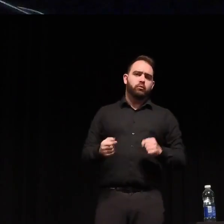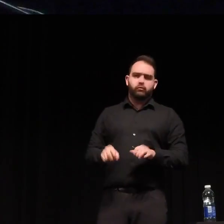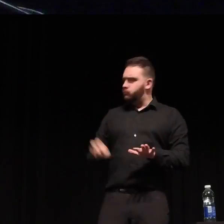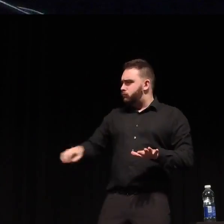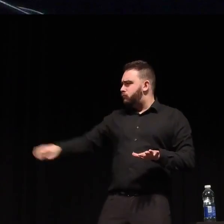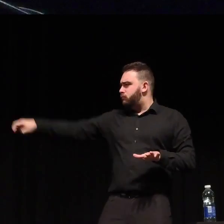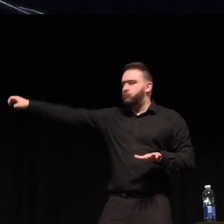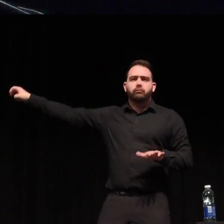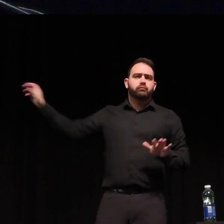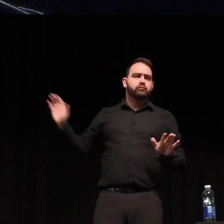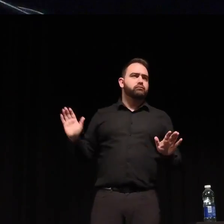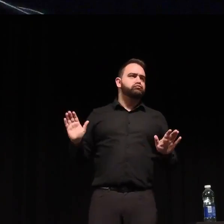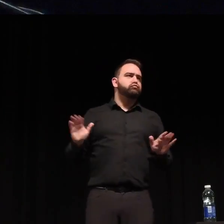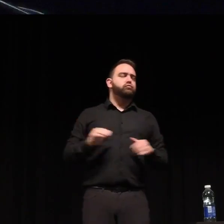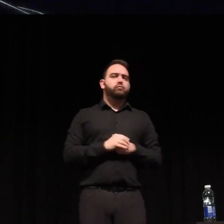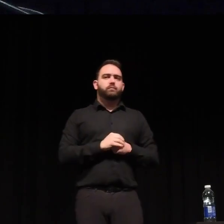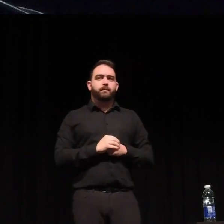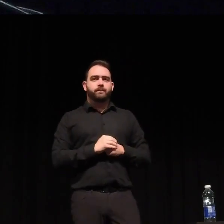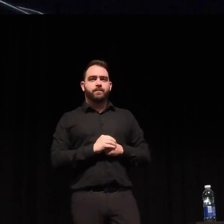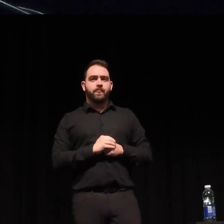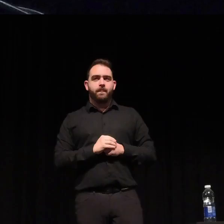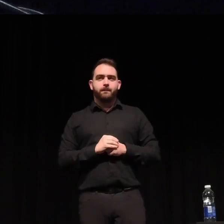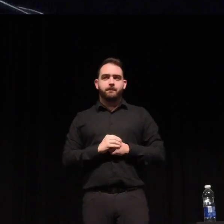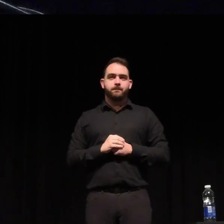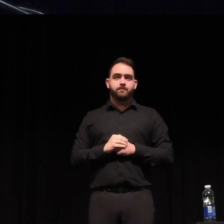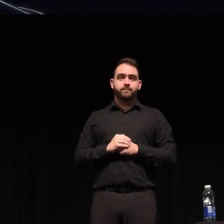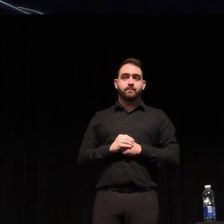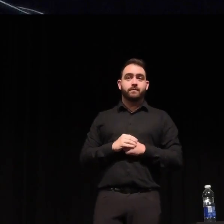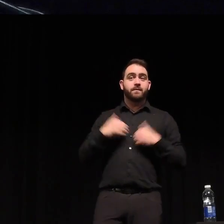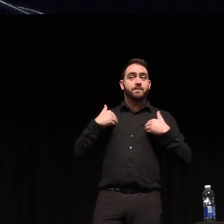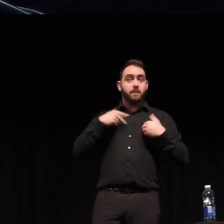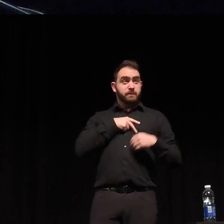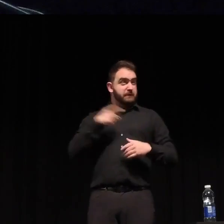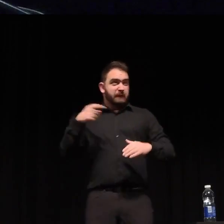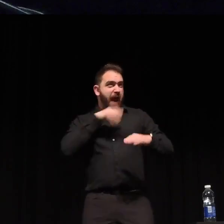habituellement, premièrement, je vais vous dire qu'ils n'ont pas mordu personne depuis